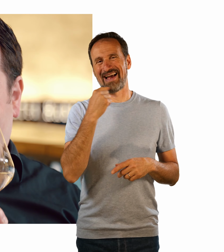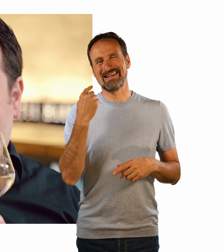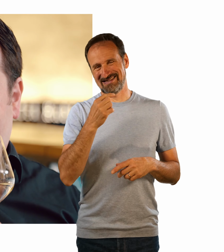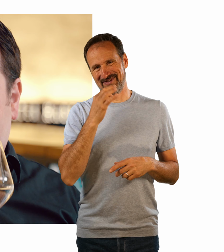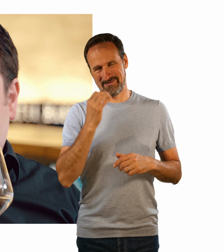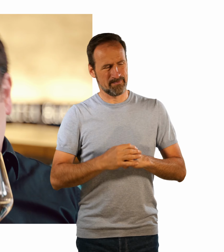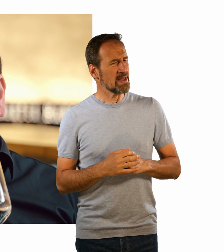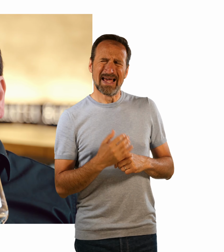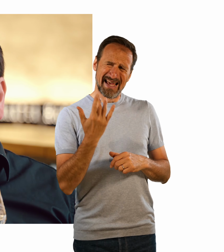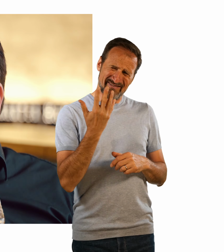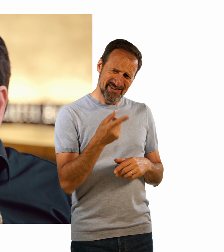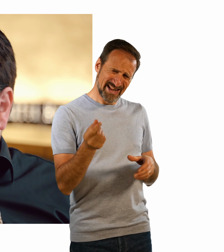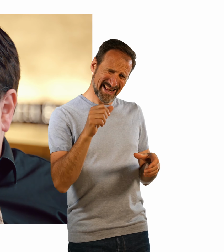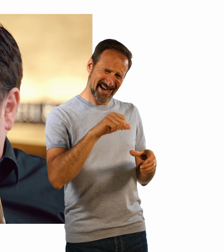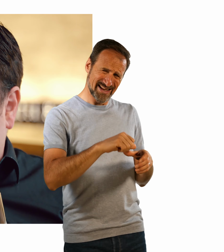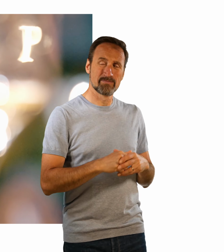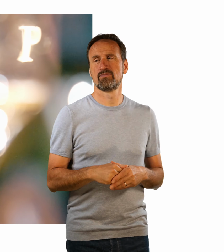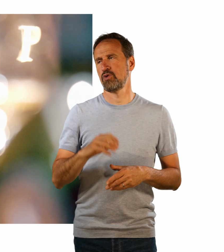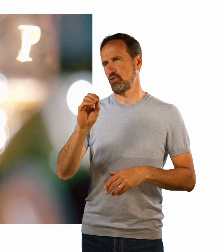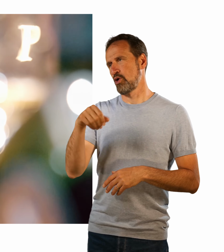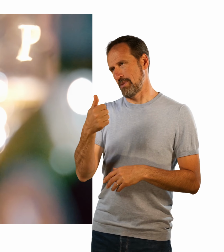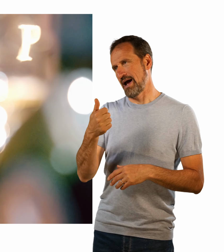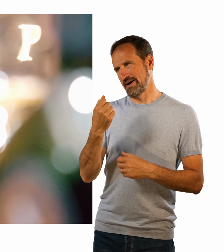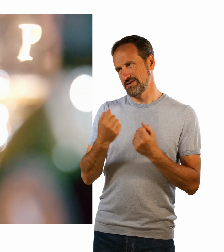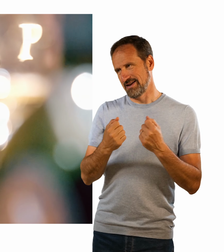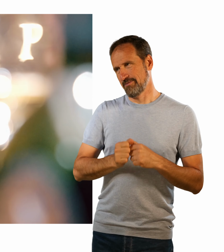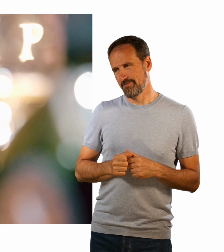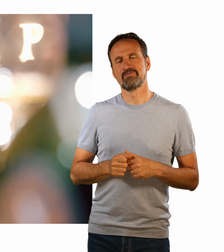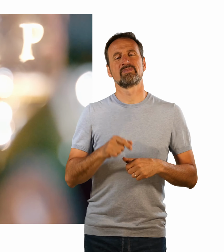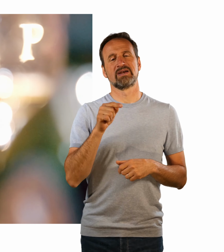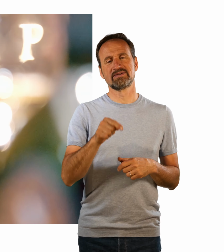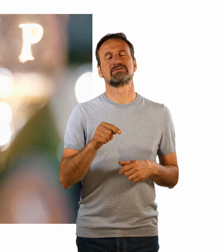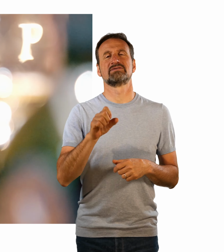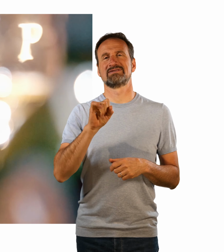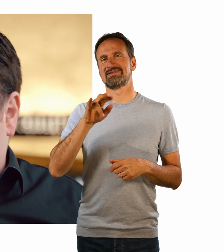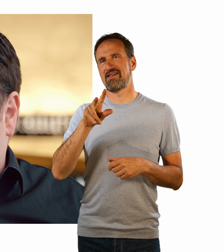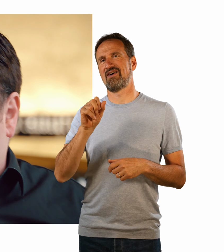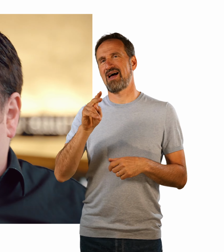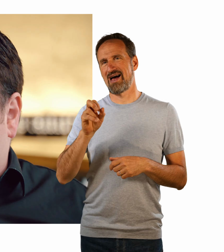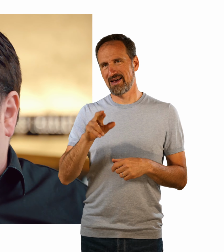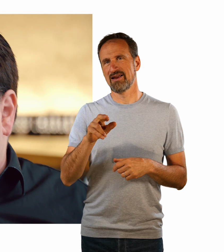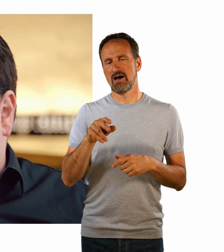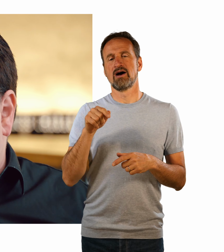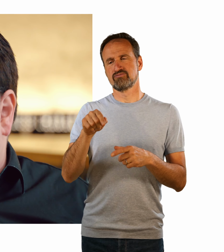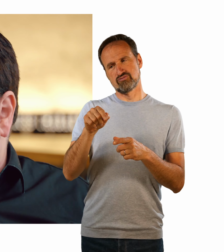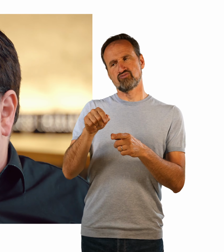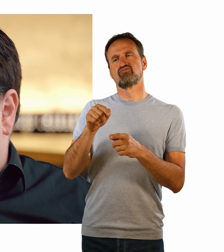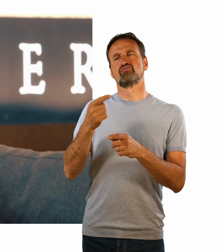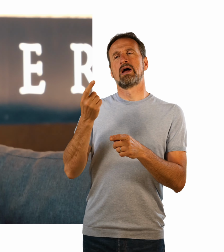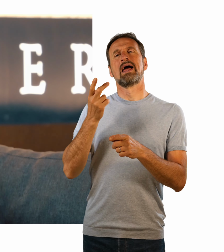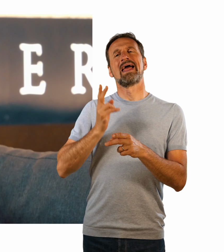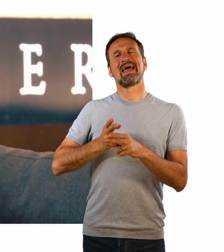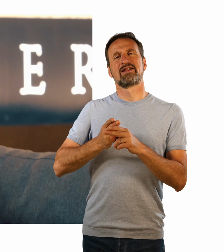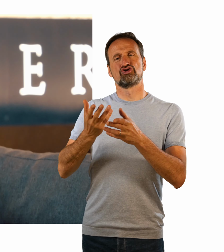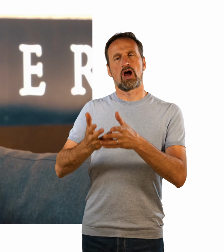da jetzt reingetan? Das ist 0,1 Liter. Von unserem Silvaner Arzwein. Das ist einer, der im Edelstall jetzt ausgebaut